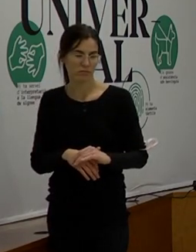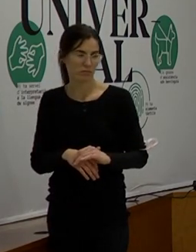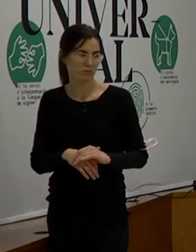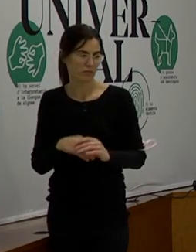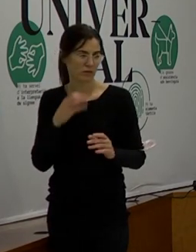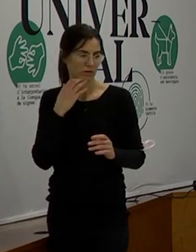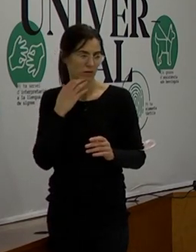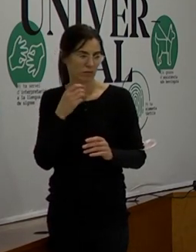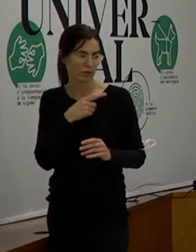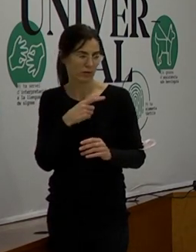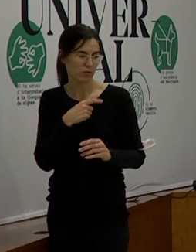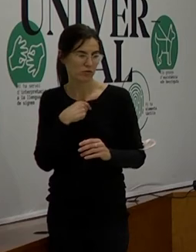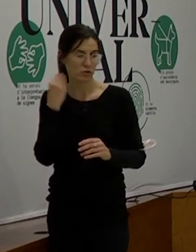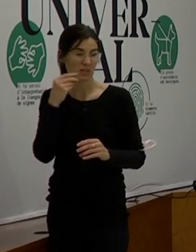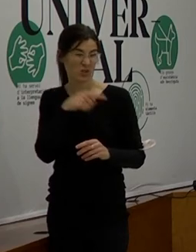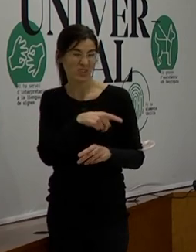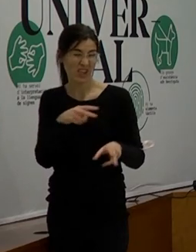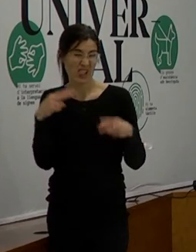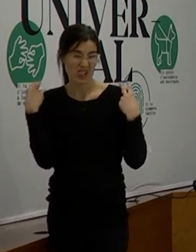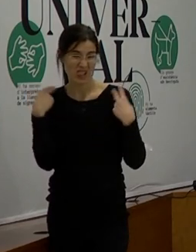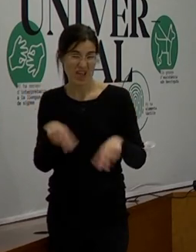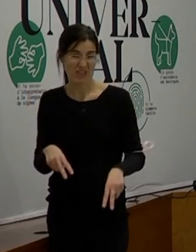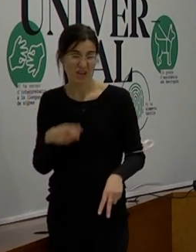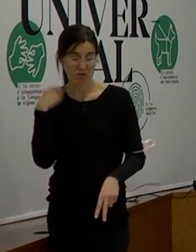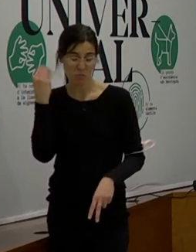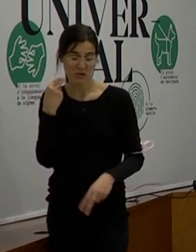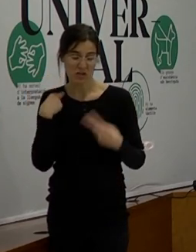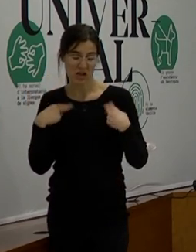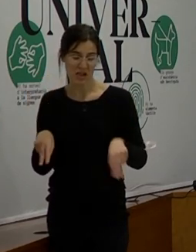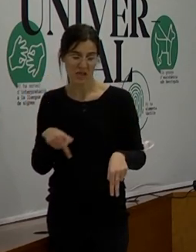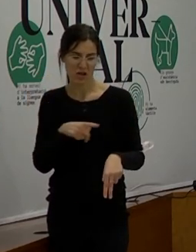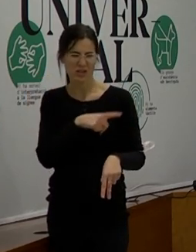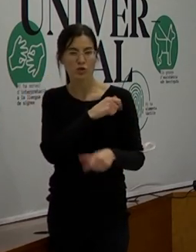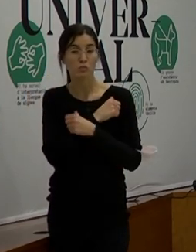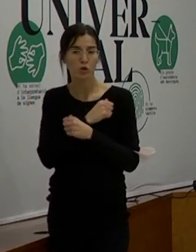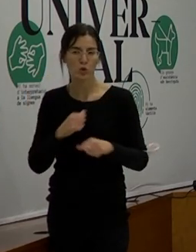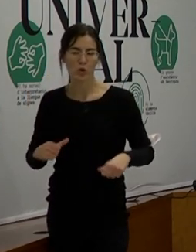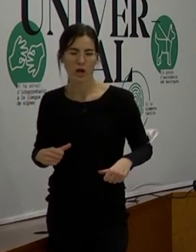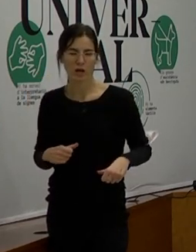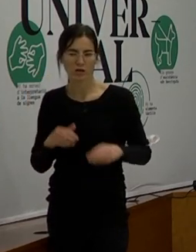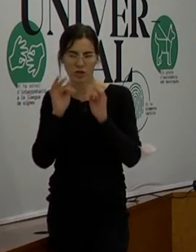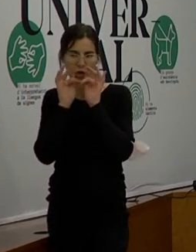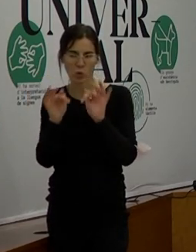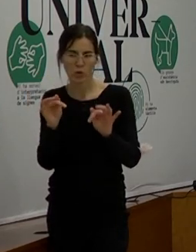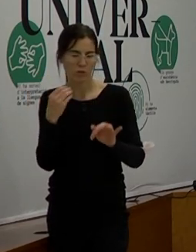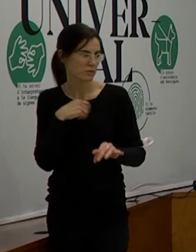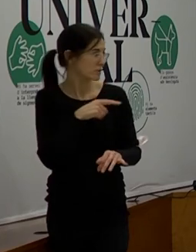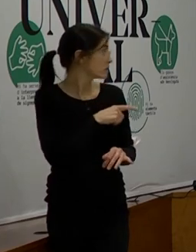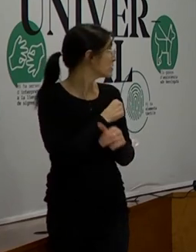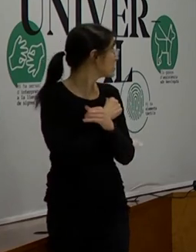Per exemple, això jo diria que és Lleida, me parece recordar. Esto es Portugal, te lo juro, esto es Portugal, ¿vale?